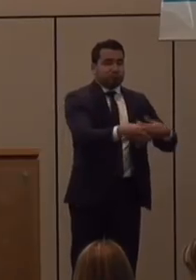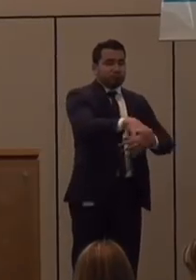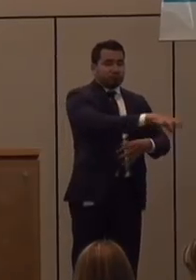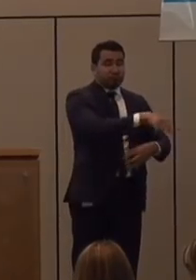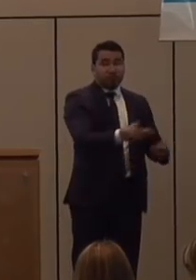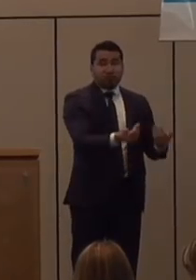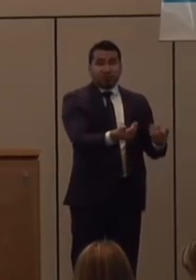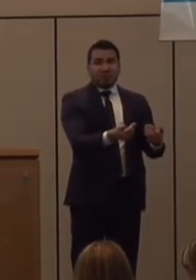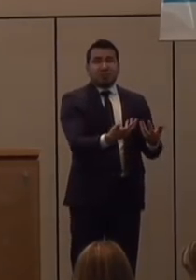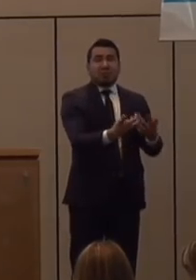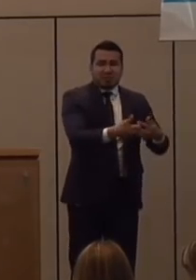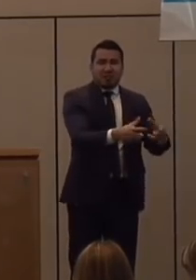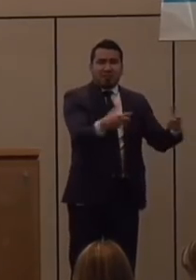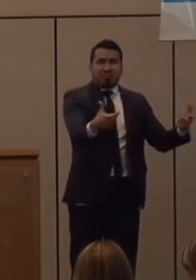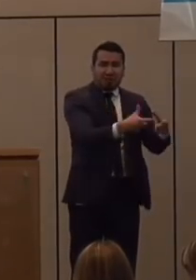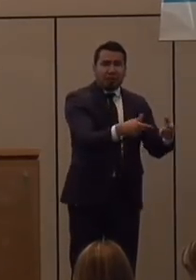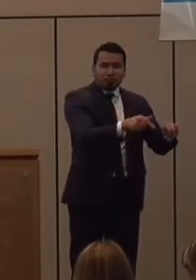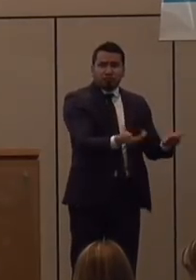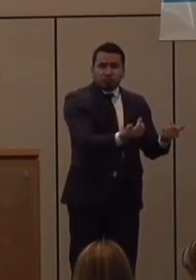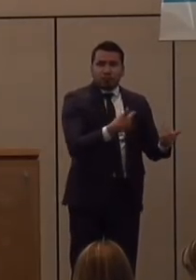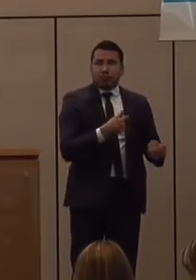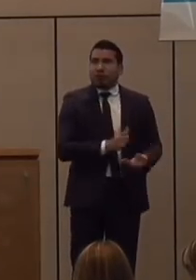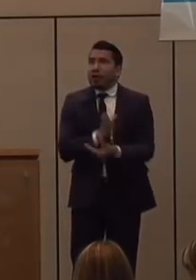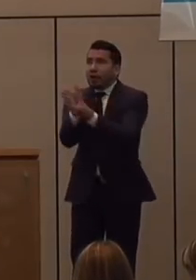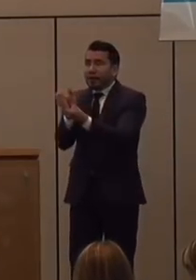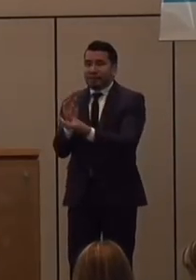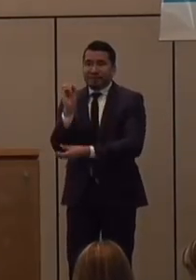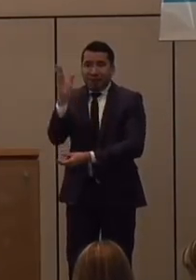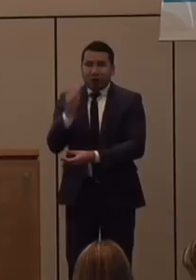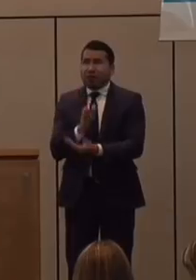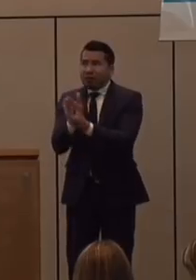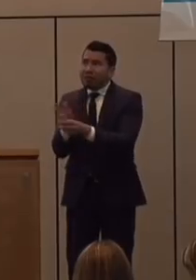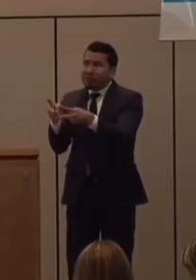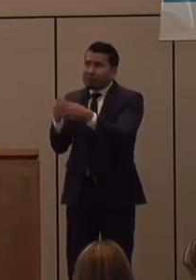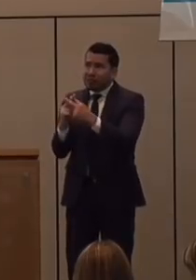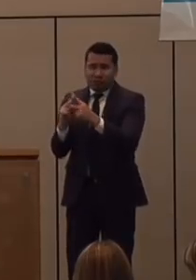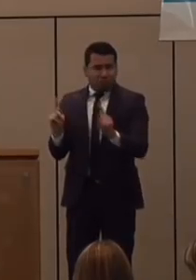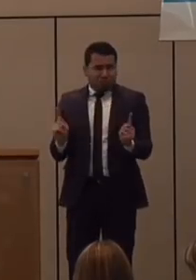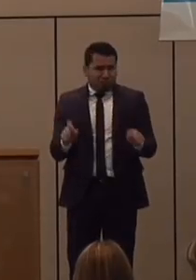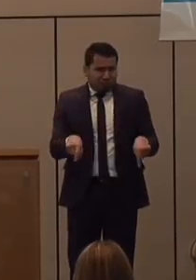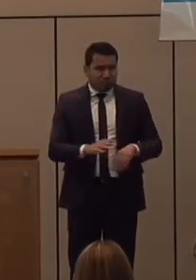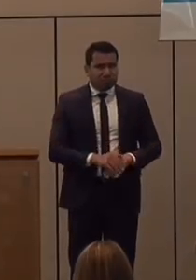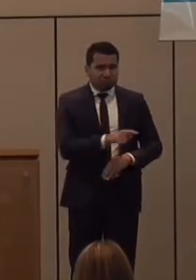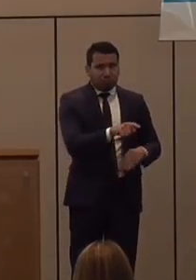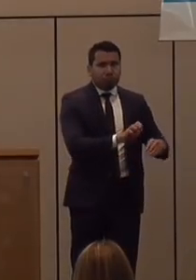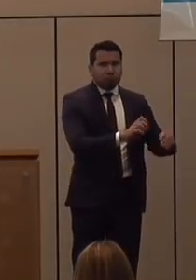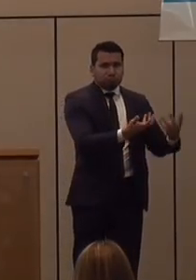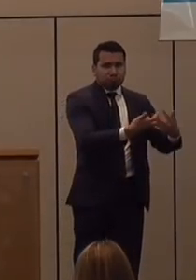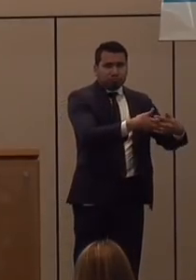los pymes que no necesariamente van a tener que ir a la banca para poder obtener un crédito sino que van a poder